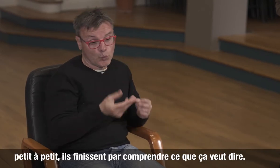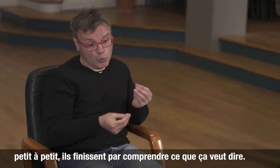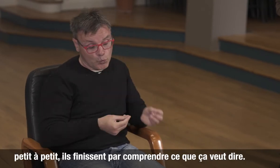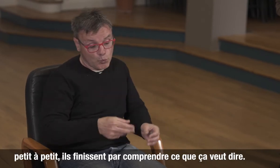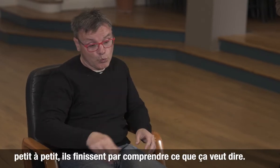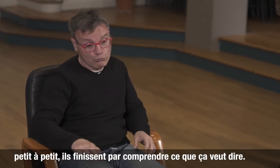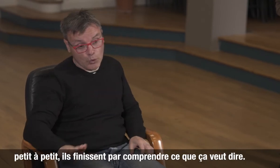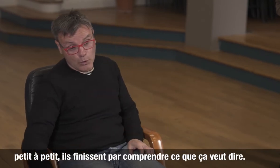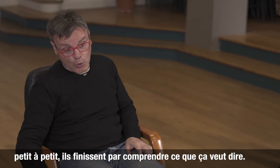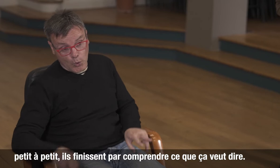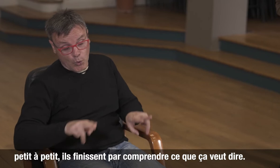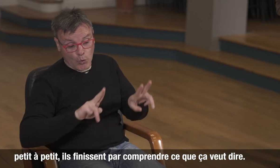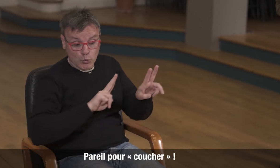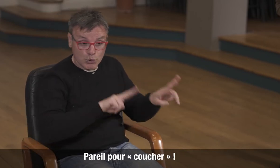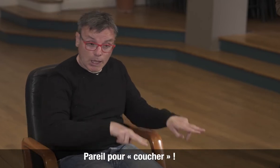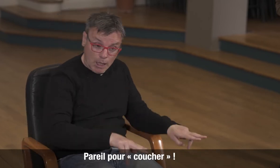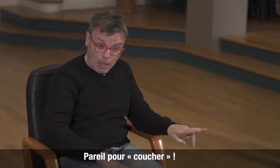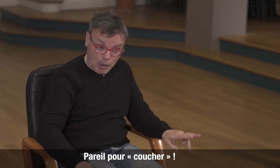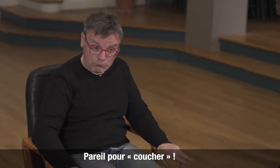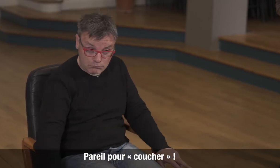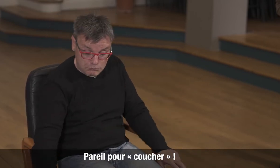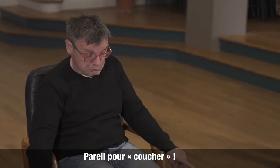finissent par comprendre ce que ça veut dire. Pareil pour coucher.